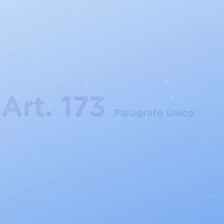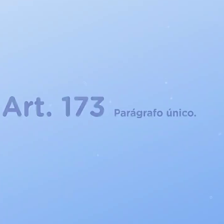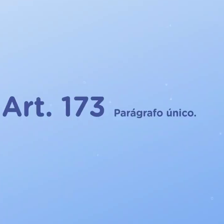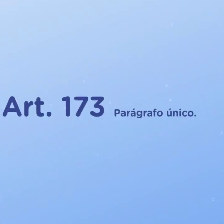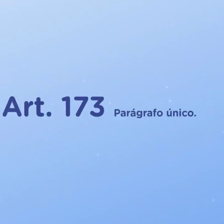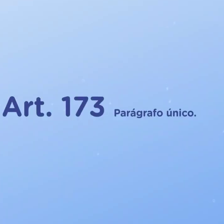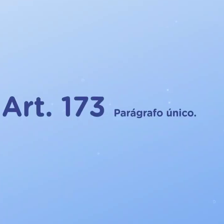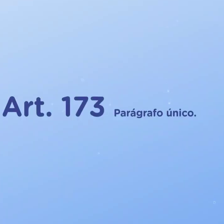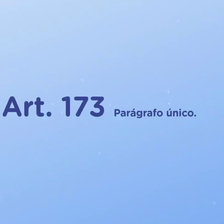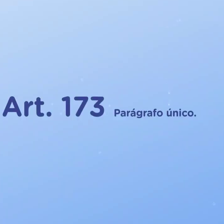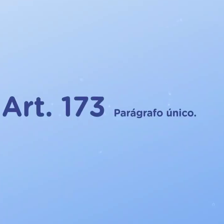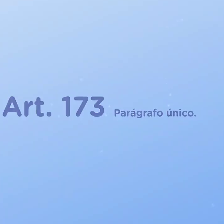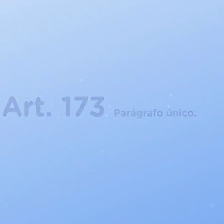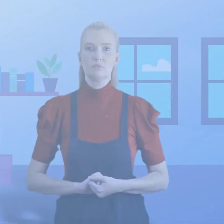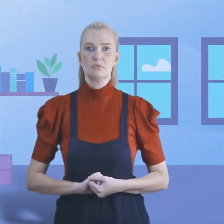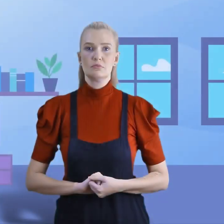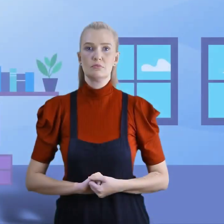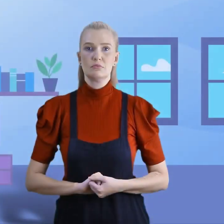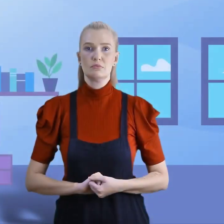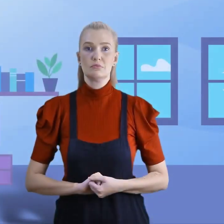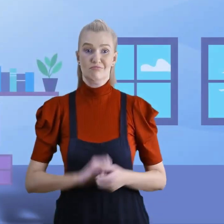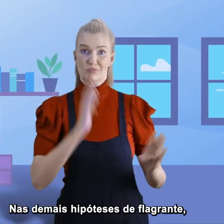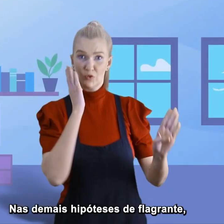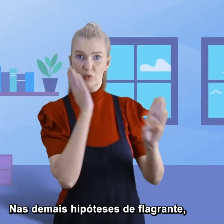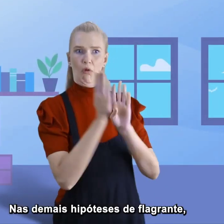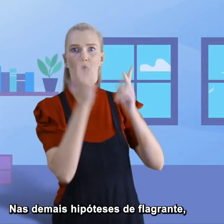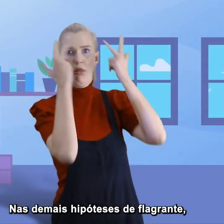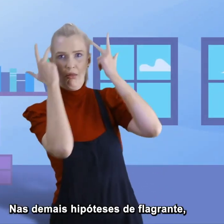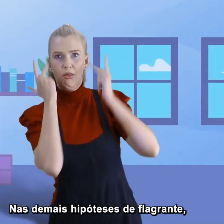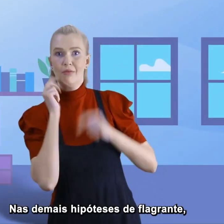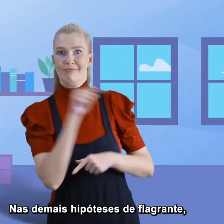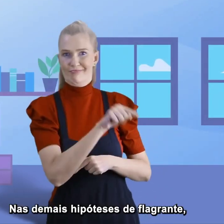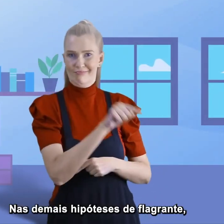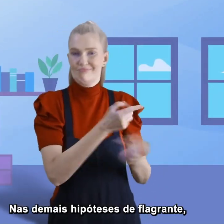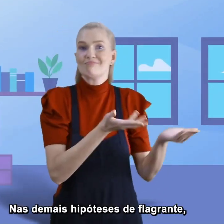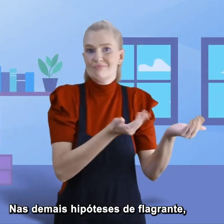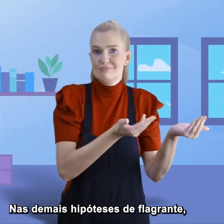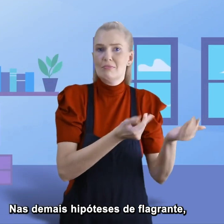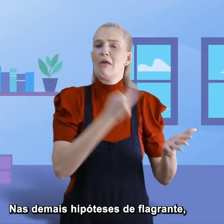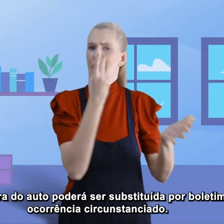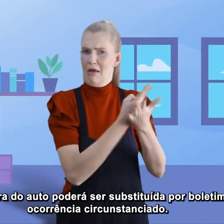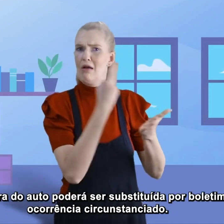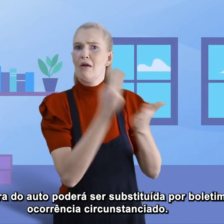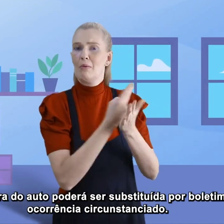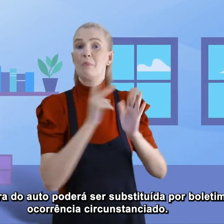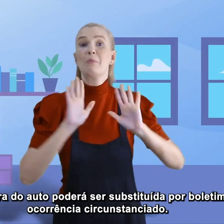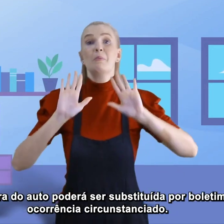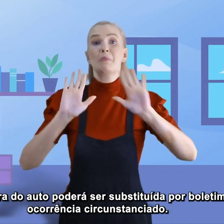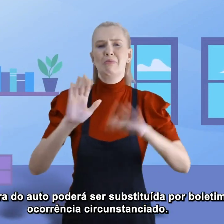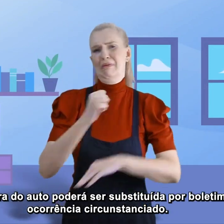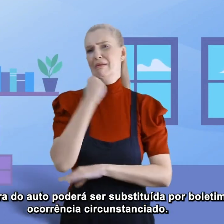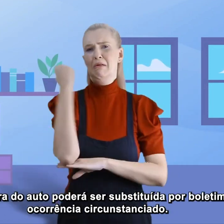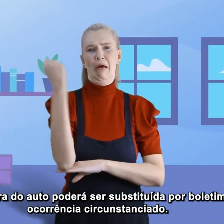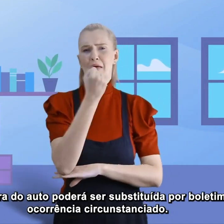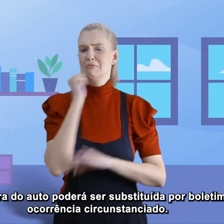Artigo 173, parágrafo único. Nas demais hipóteses de flagrante, a lavratura do auto poderá